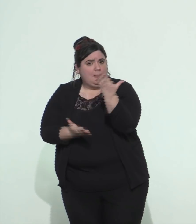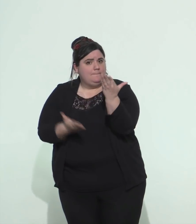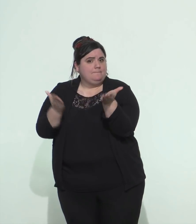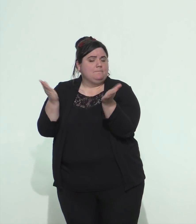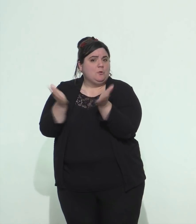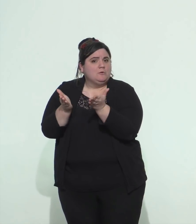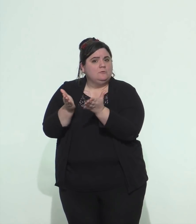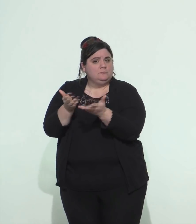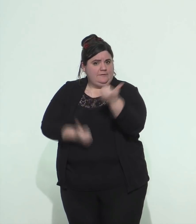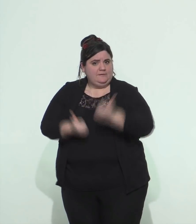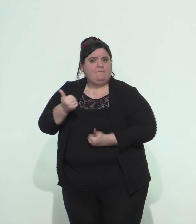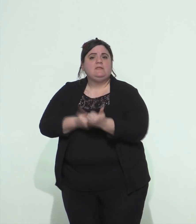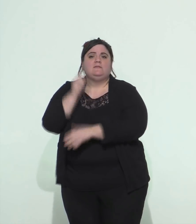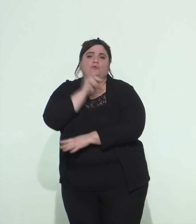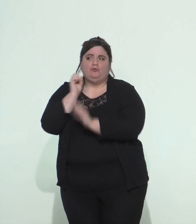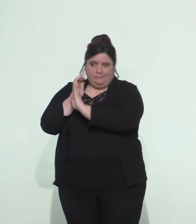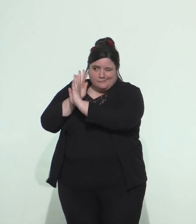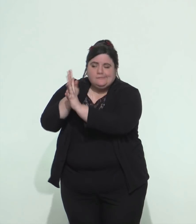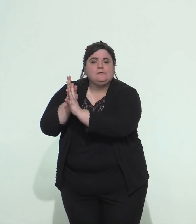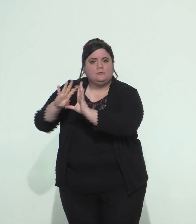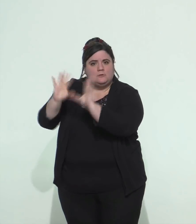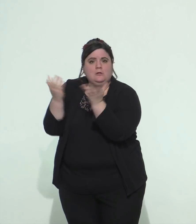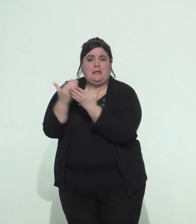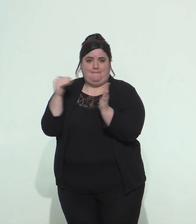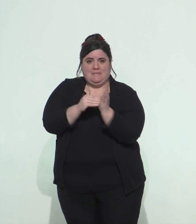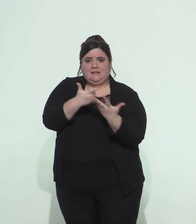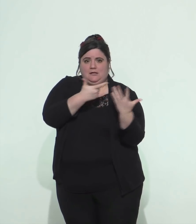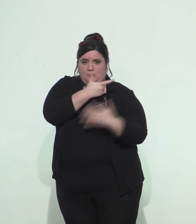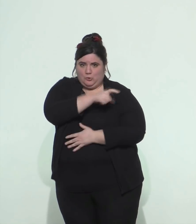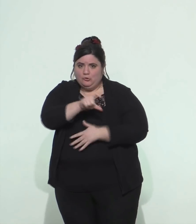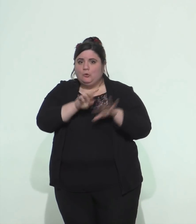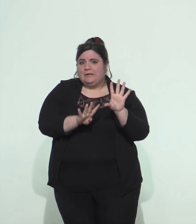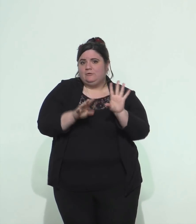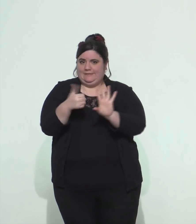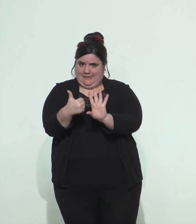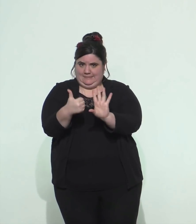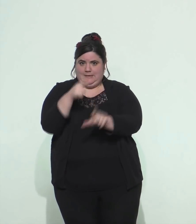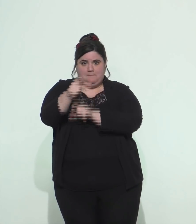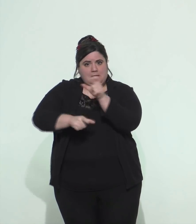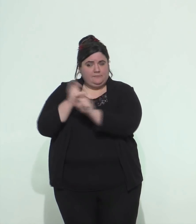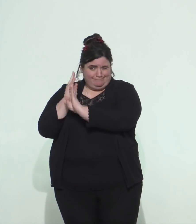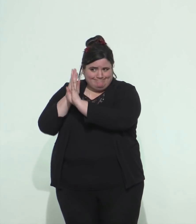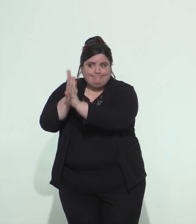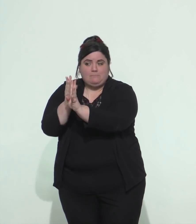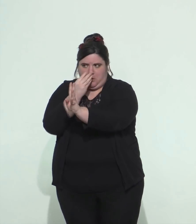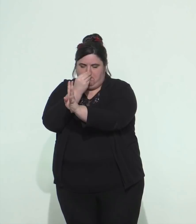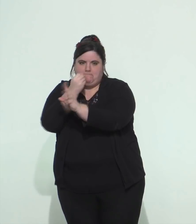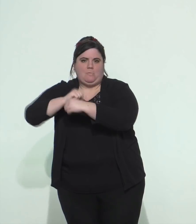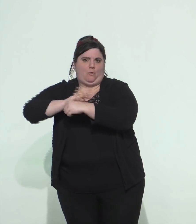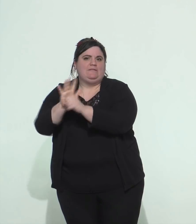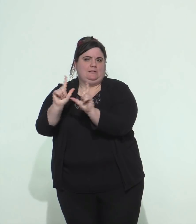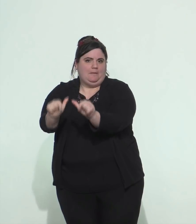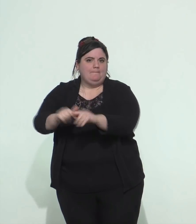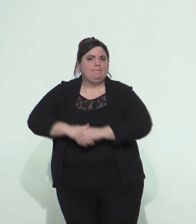médecins. Et donc, c'est 1296 passages hier pour une suspicion d'infection au coronavirus.